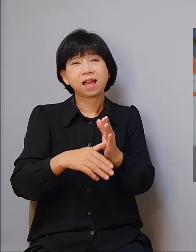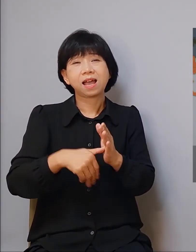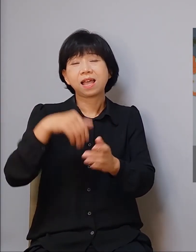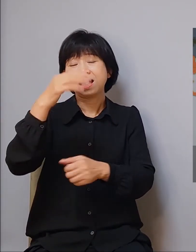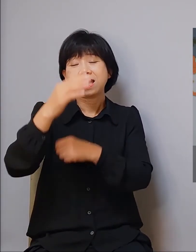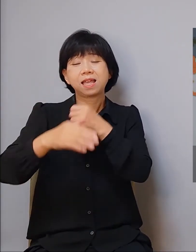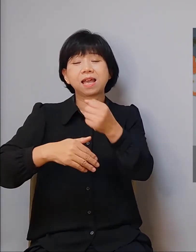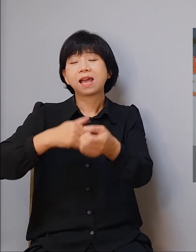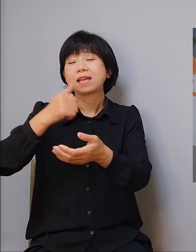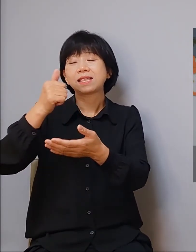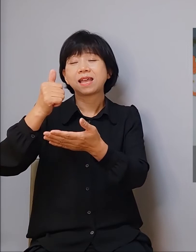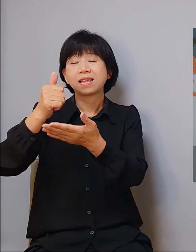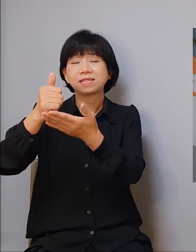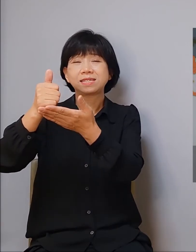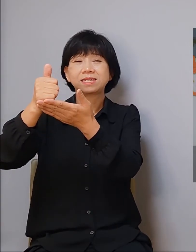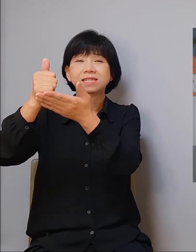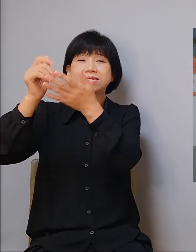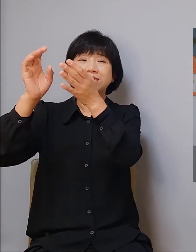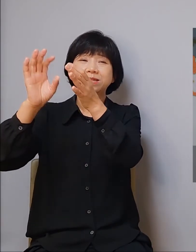그때가